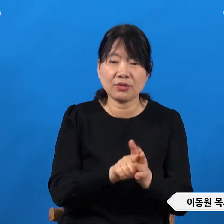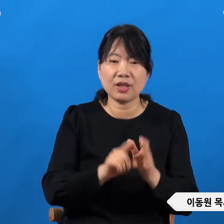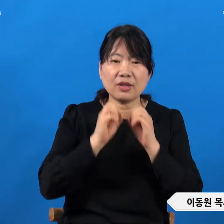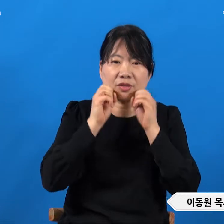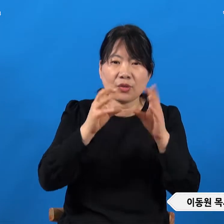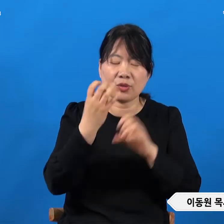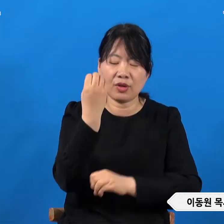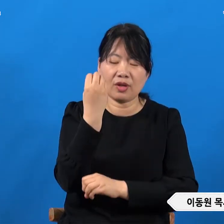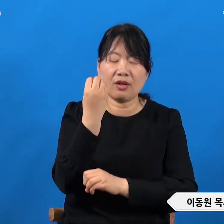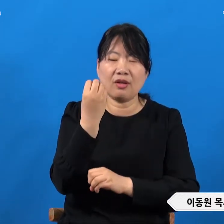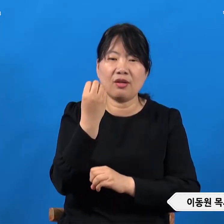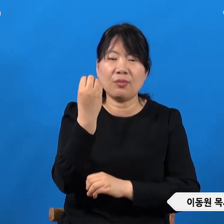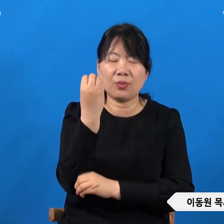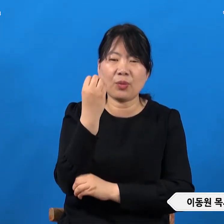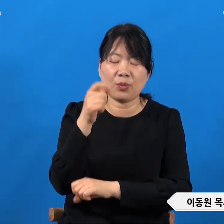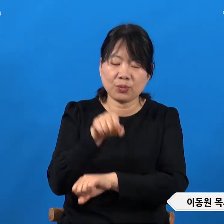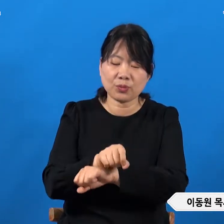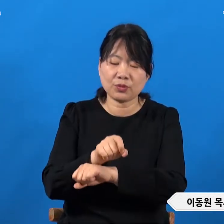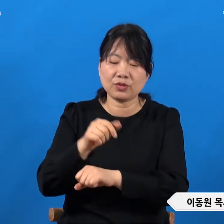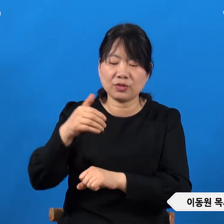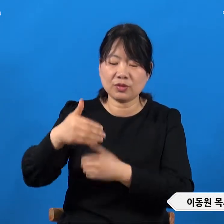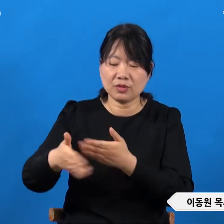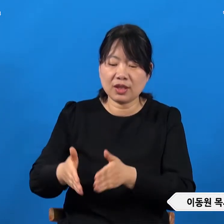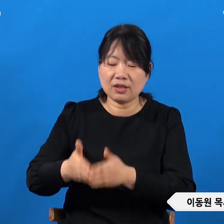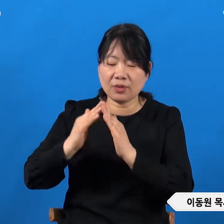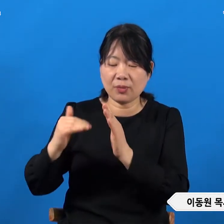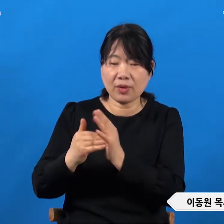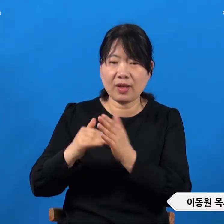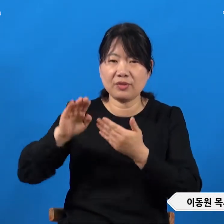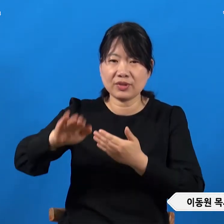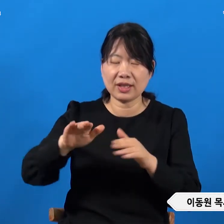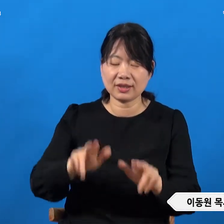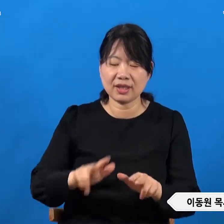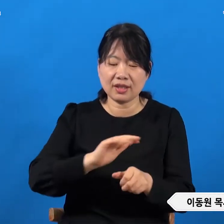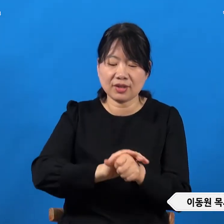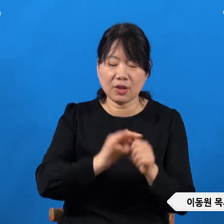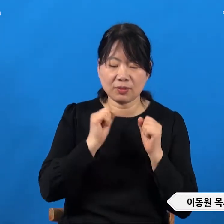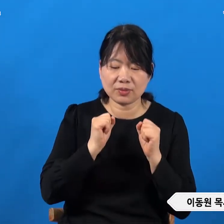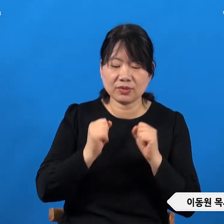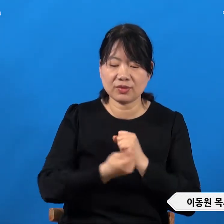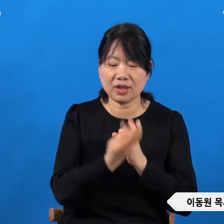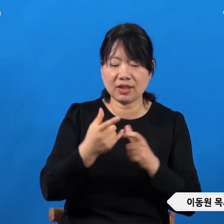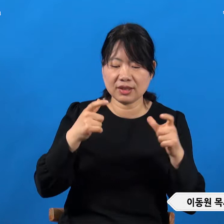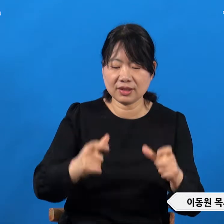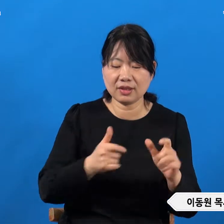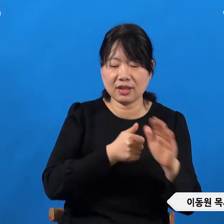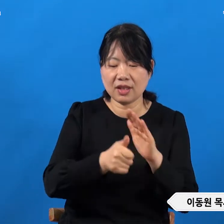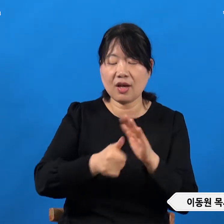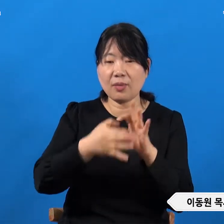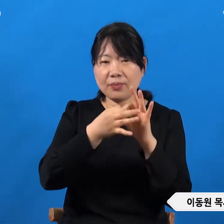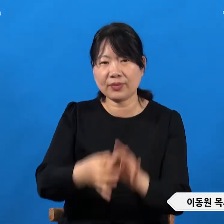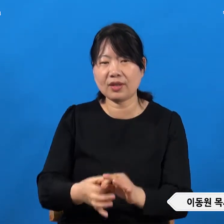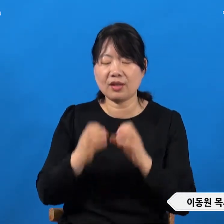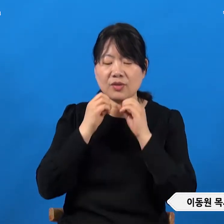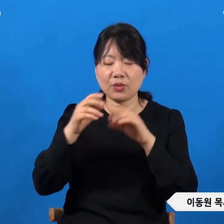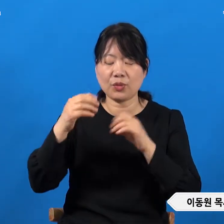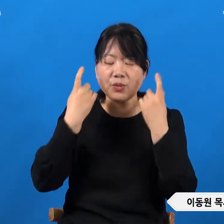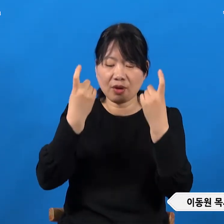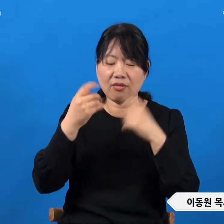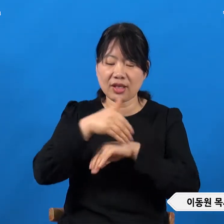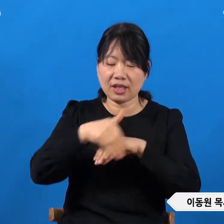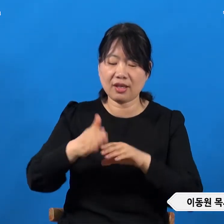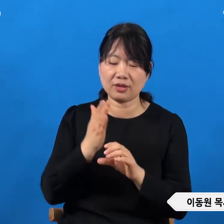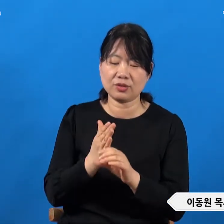선교 본부를 거기에 만들고 이제 경북 여러 지역을 돌아다니면서 선교 여행을